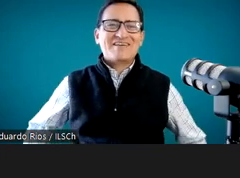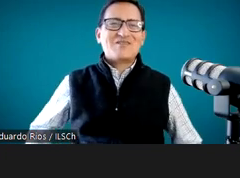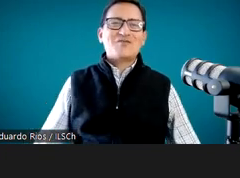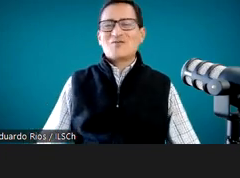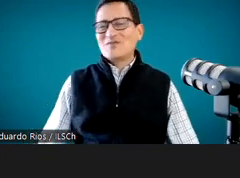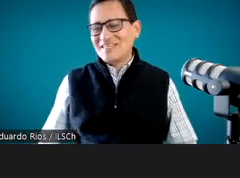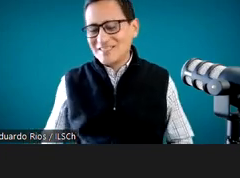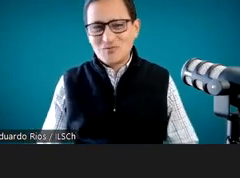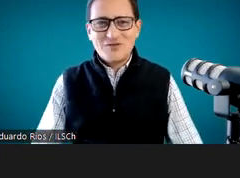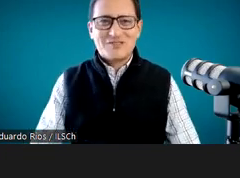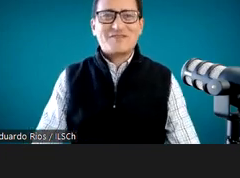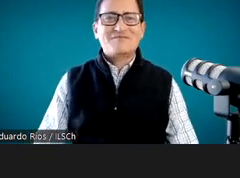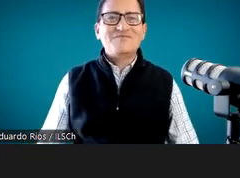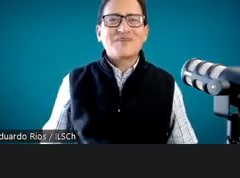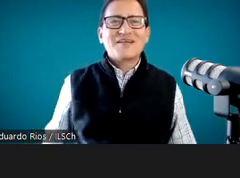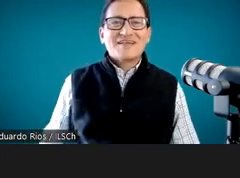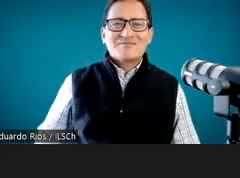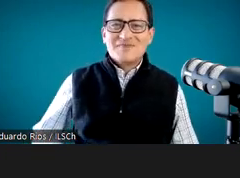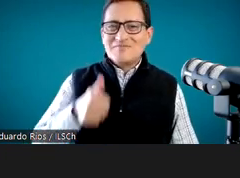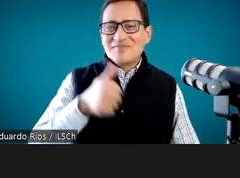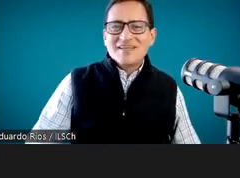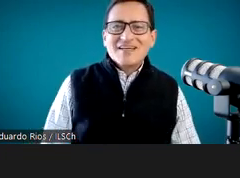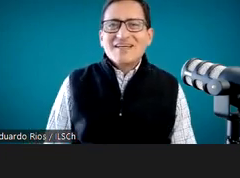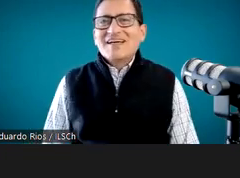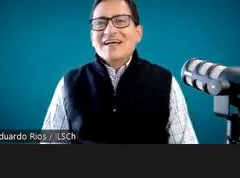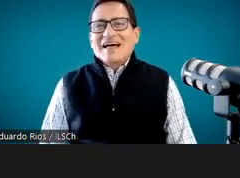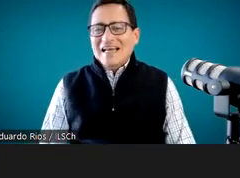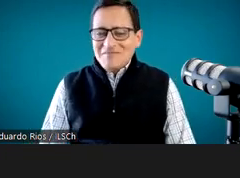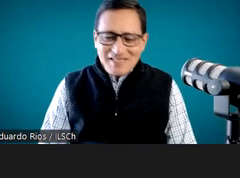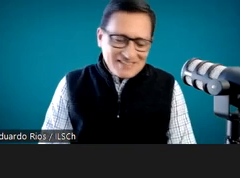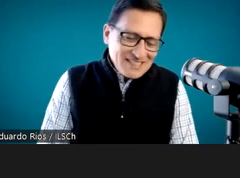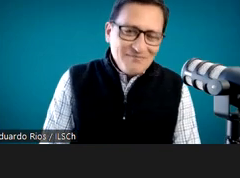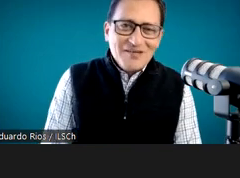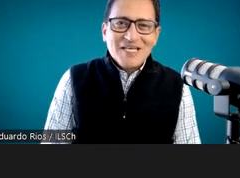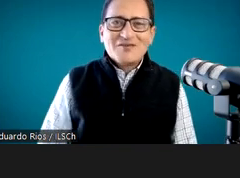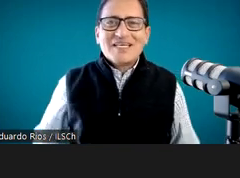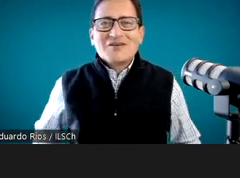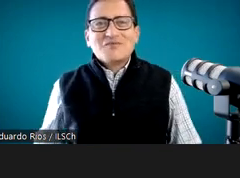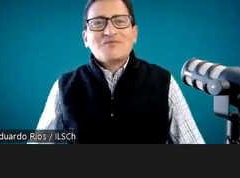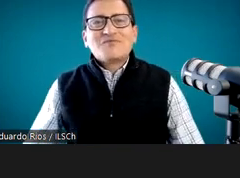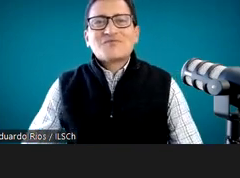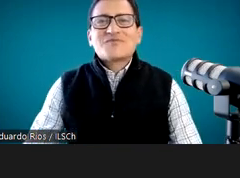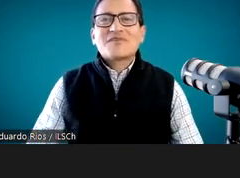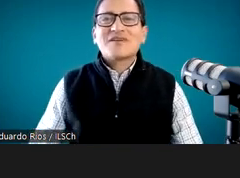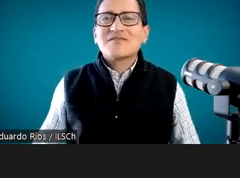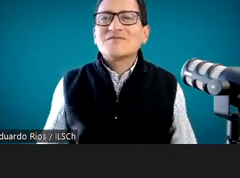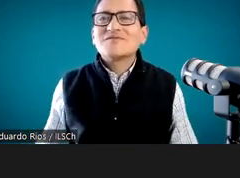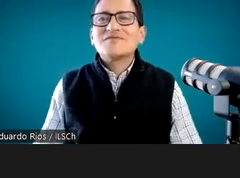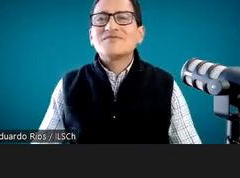ya sabe cómo se dice su profesión. Bien. ¿Alguien más? ¿Quién más nos quiere contar algo?